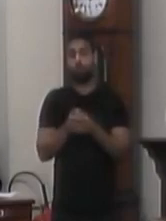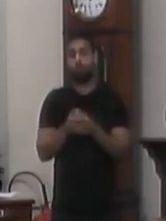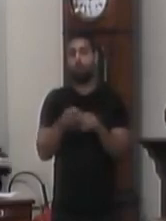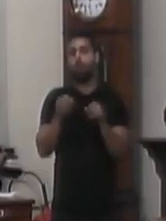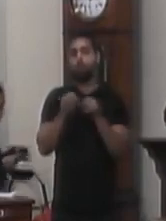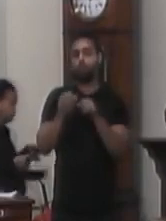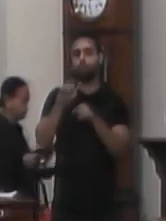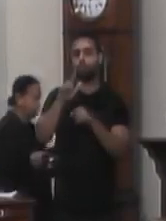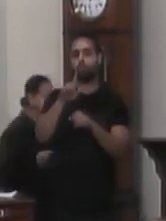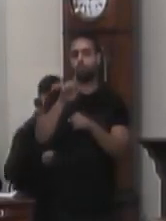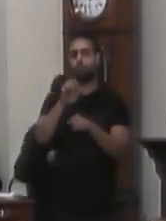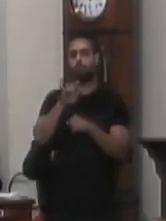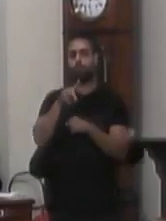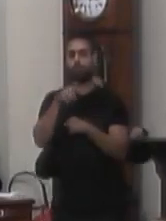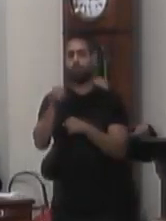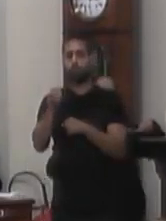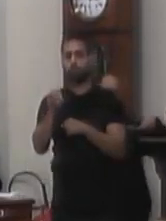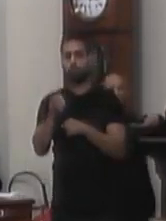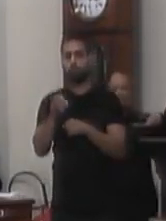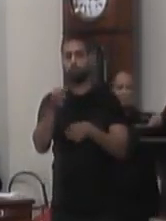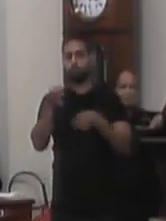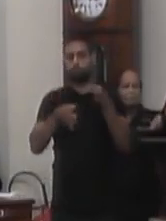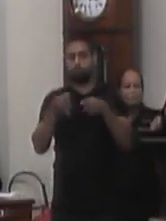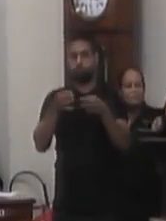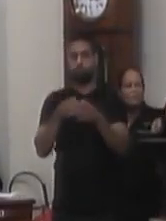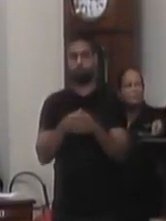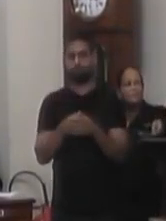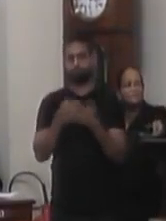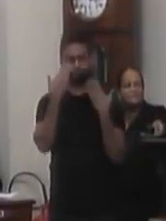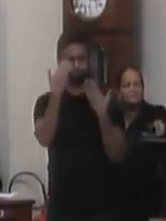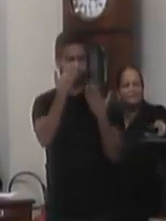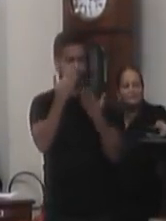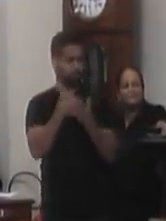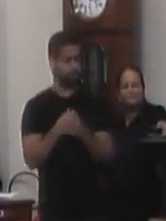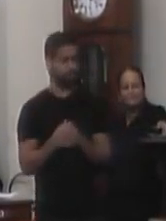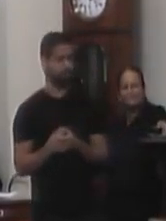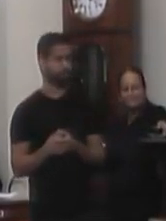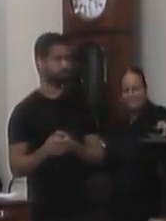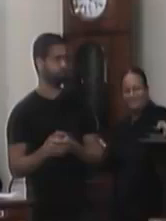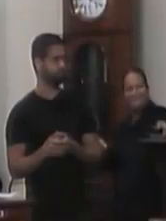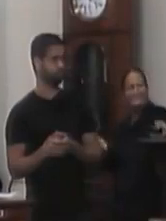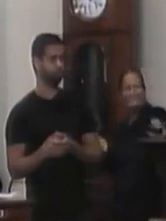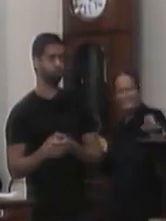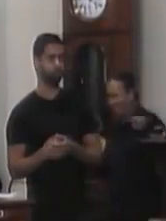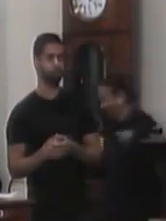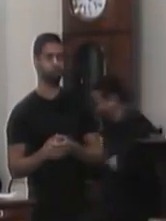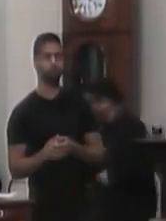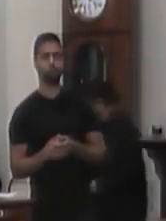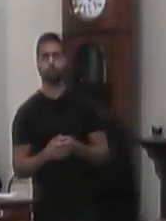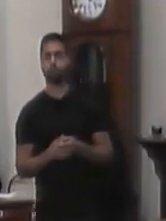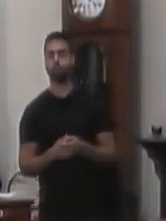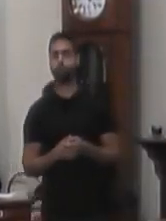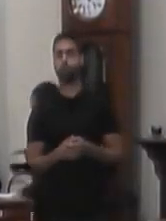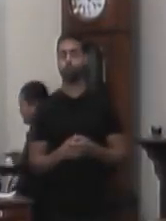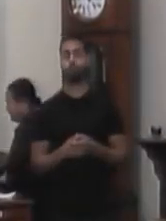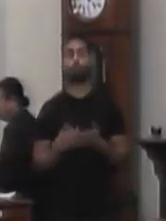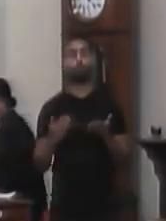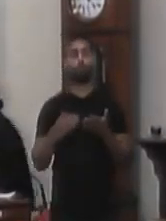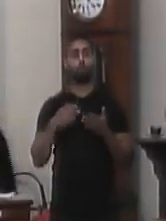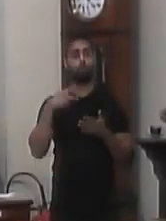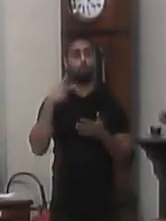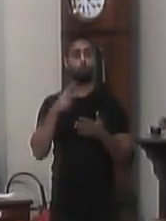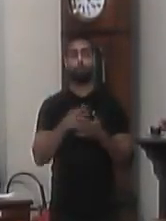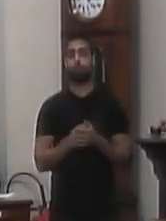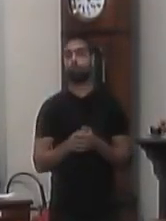um leilão judicial. Secretária, muito obrigado. De nada. Próximo